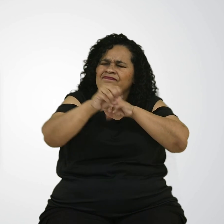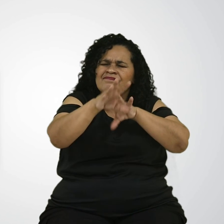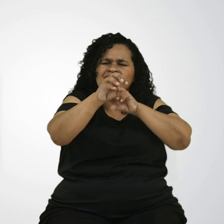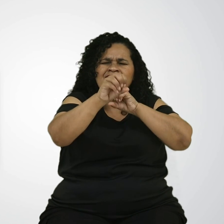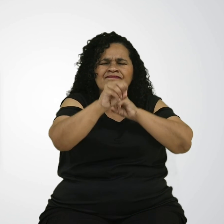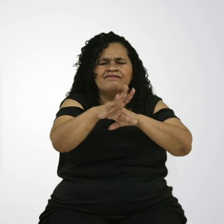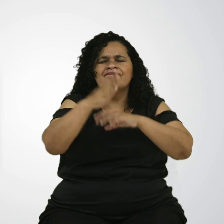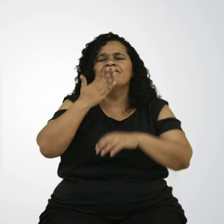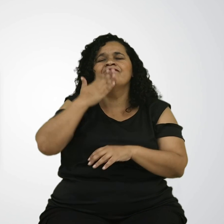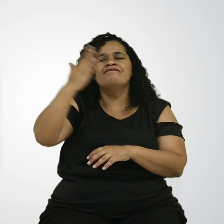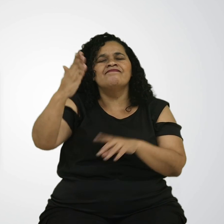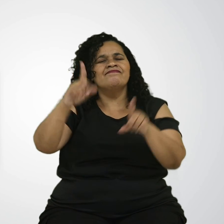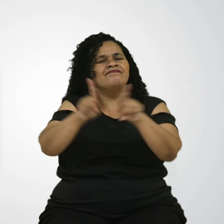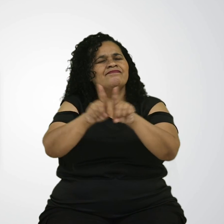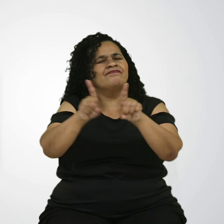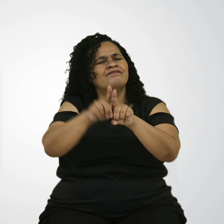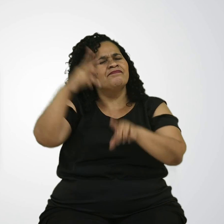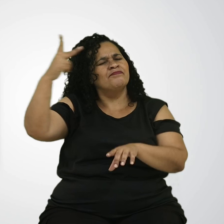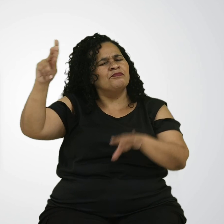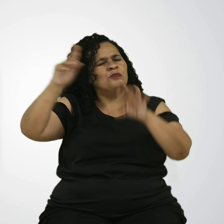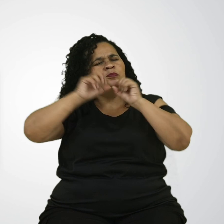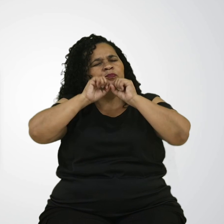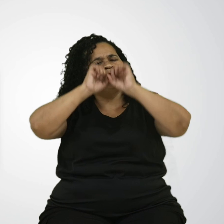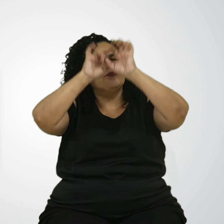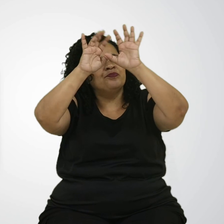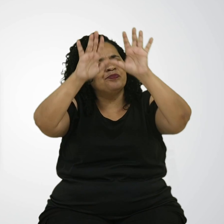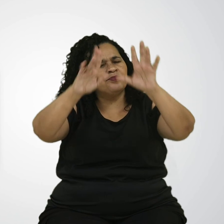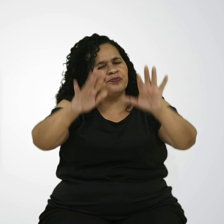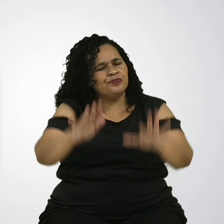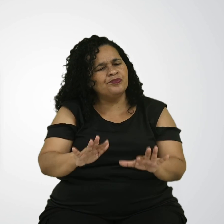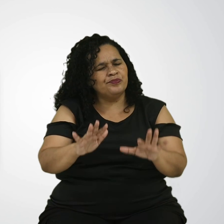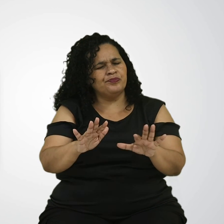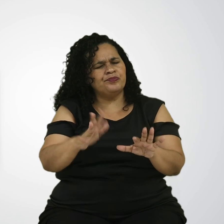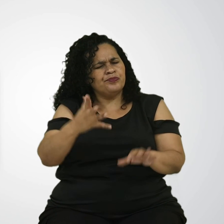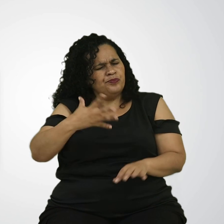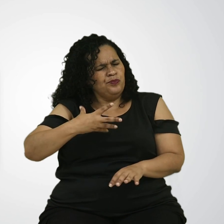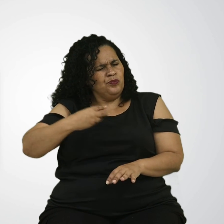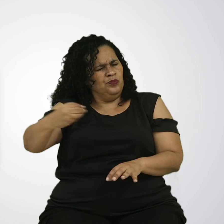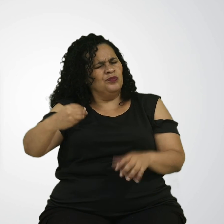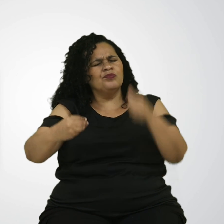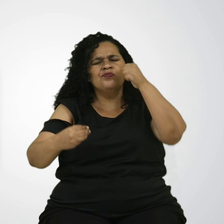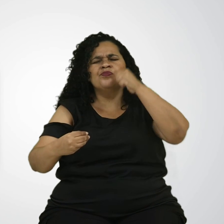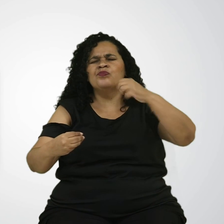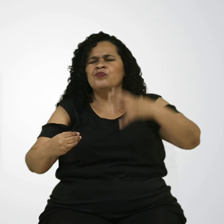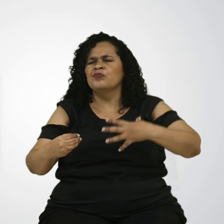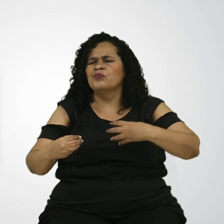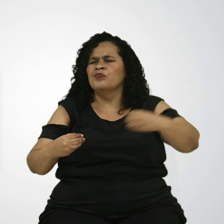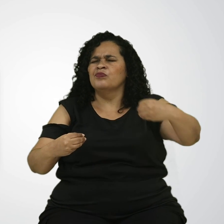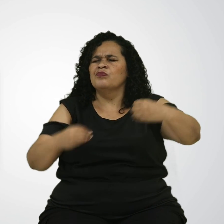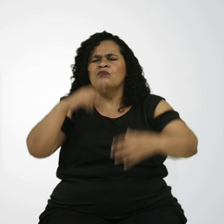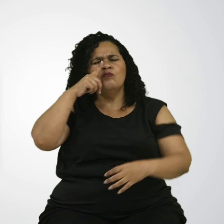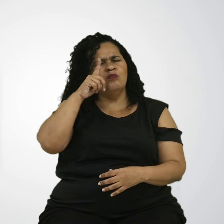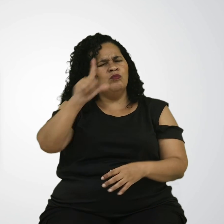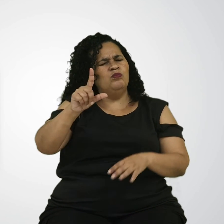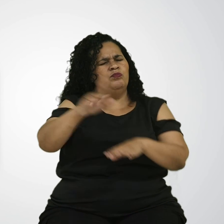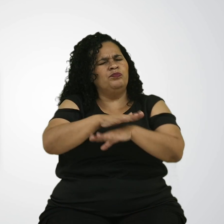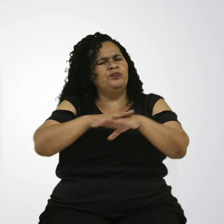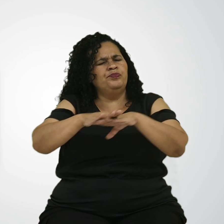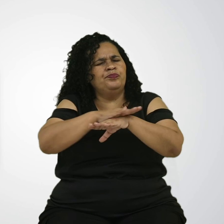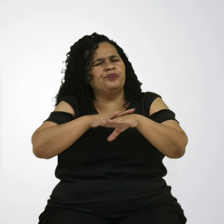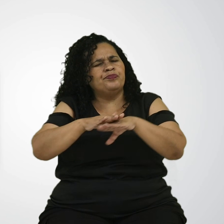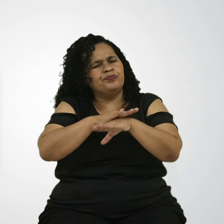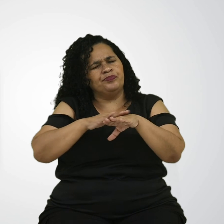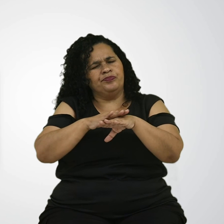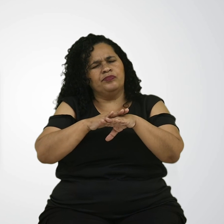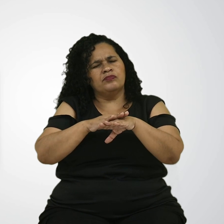Ti, meu Deus, também, pela Sua bênção na vida, meu Deus, desse filho, dessa filha, que não consegue mais conversar com a sua mãe, com o